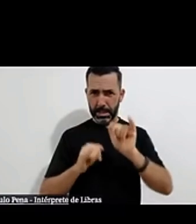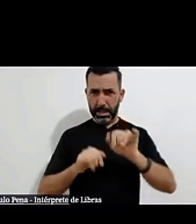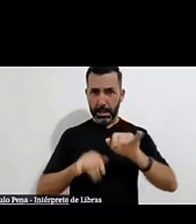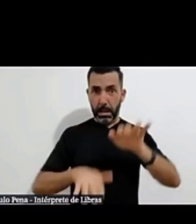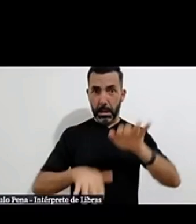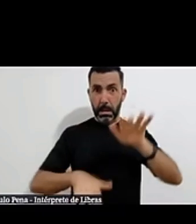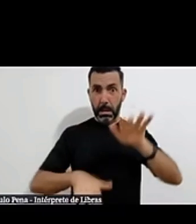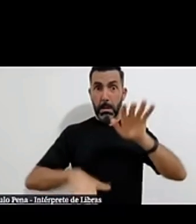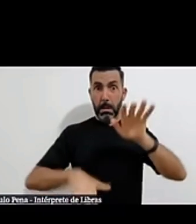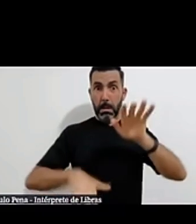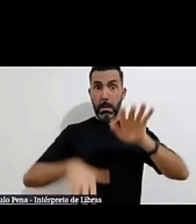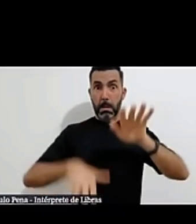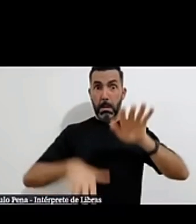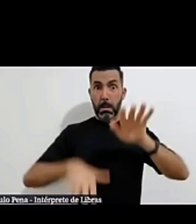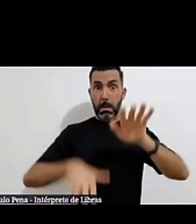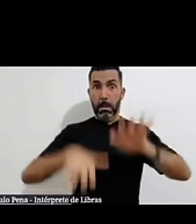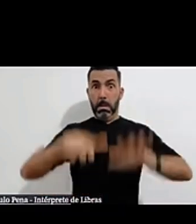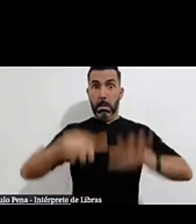pode